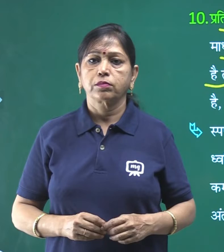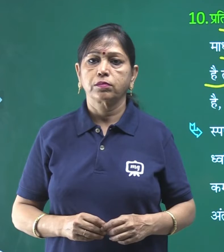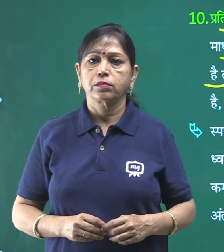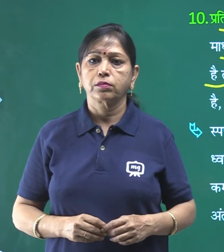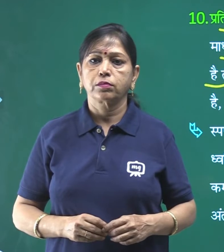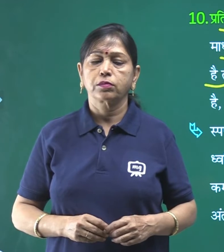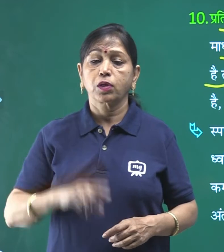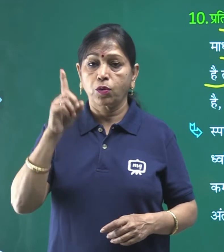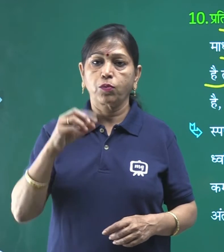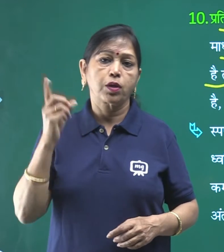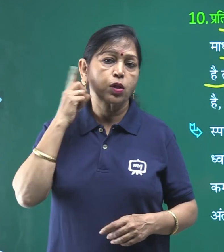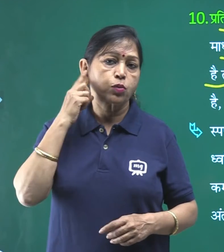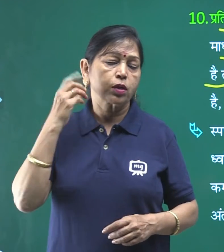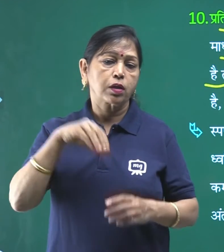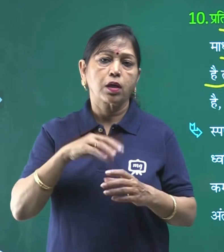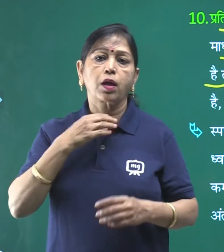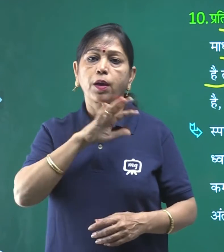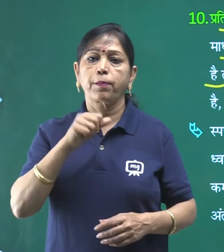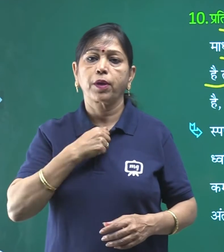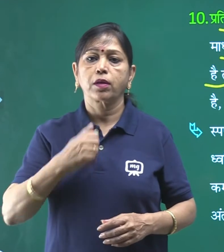वह ध्वनि हमें